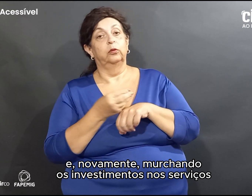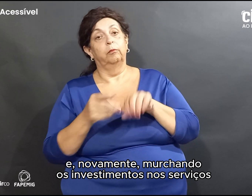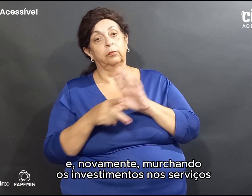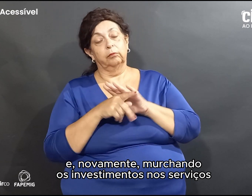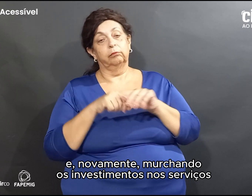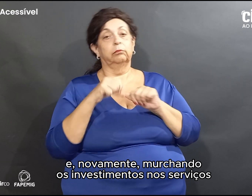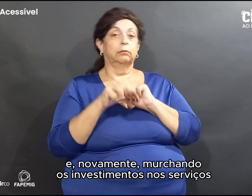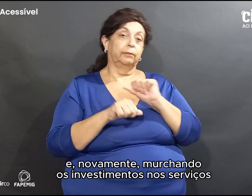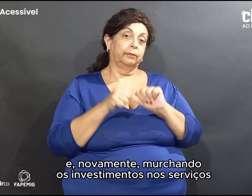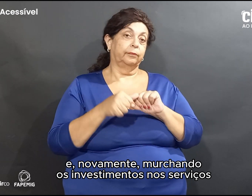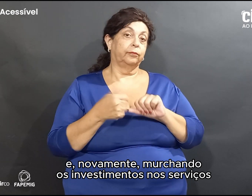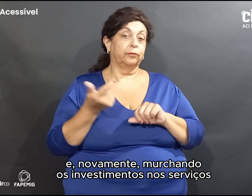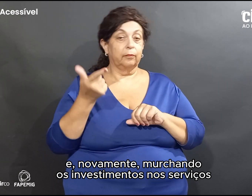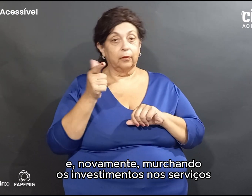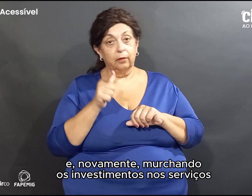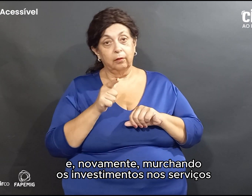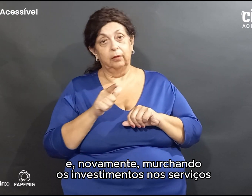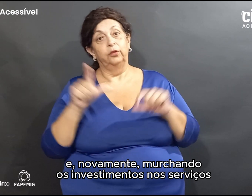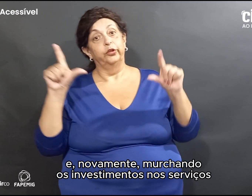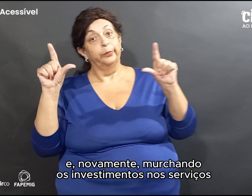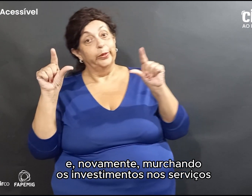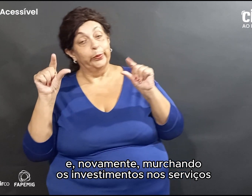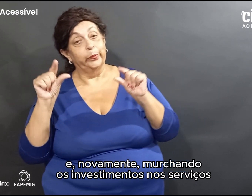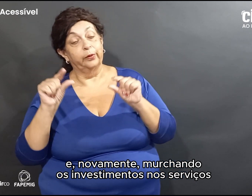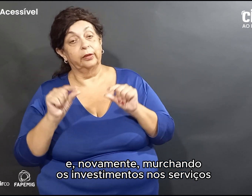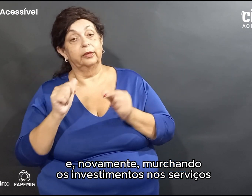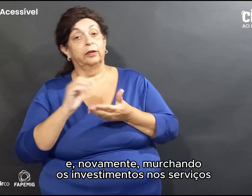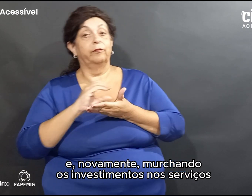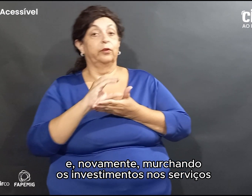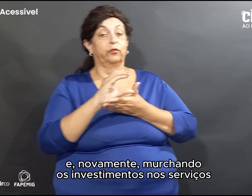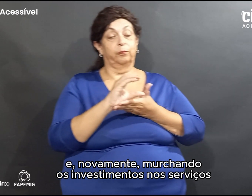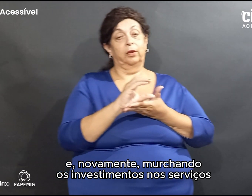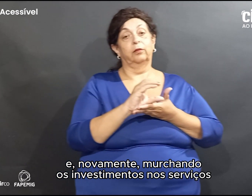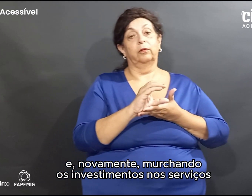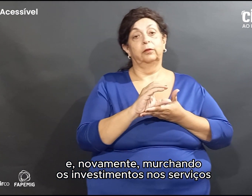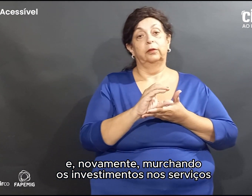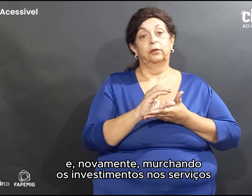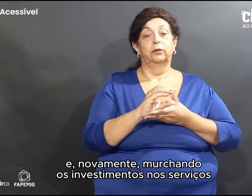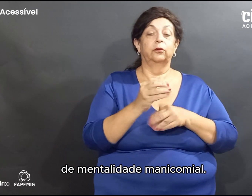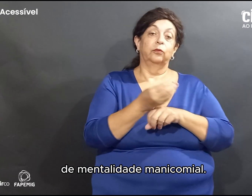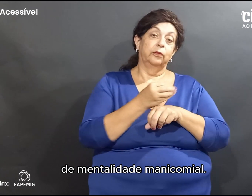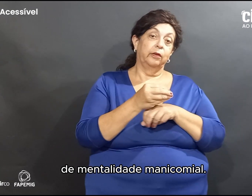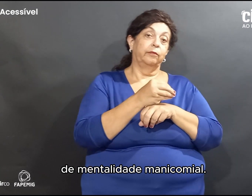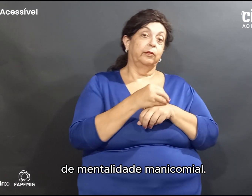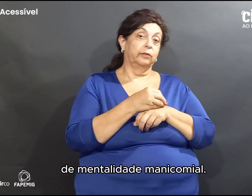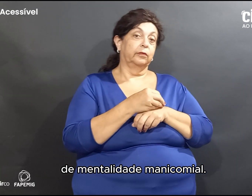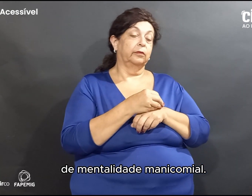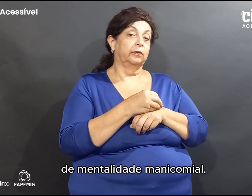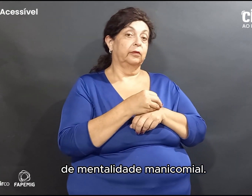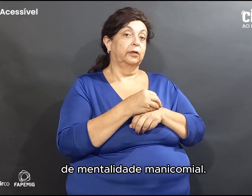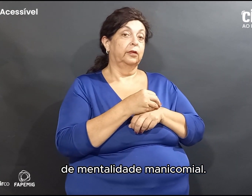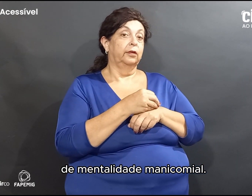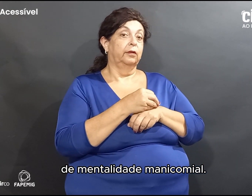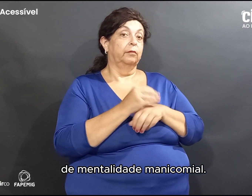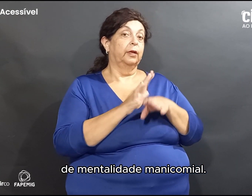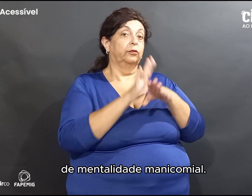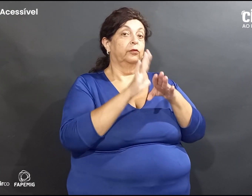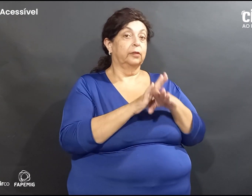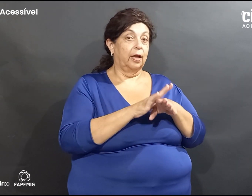né, murchando os investimentos aí nos serviços de, né, mentalidade manicomial.